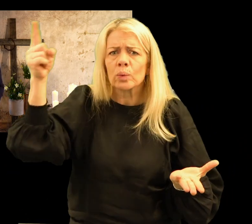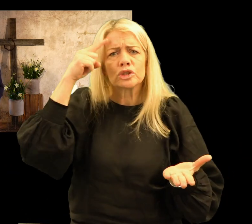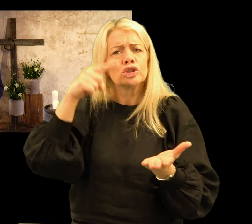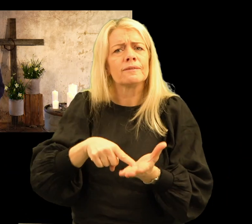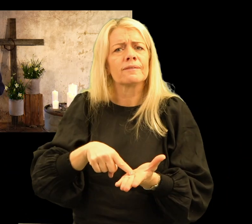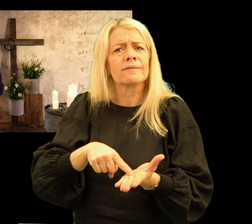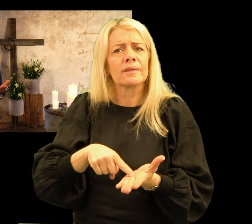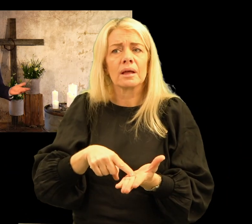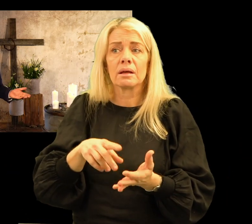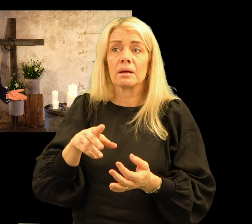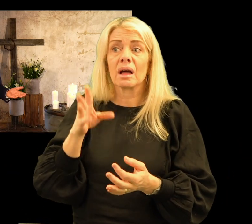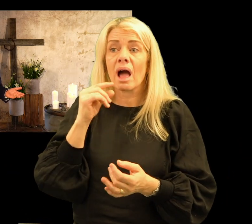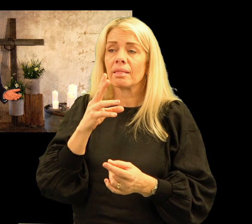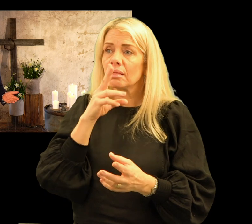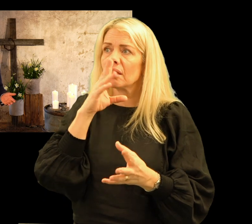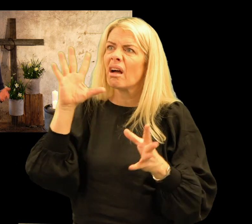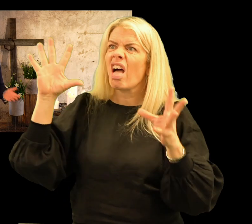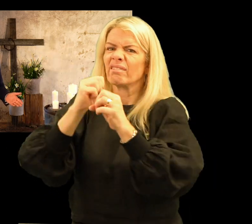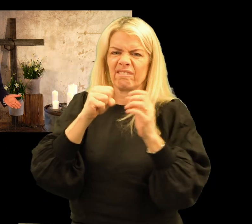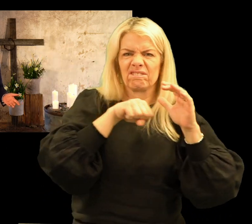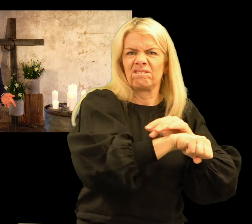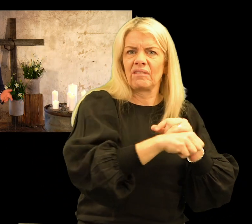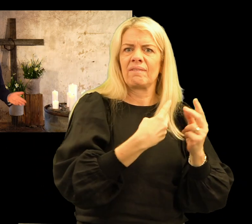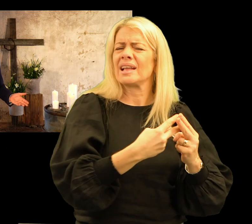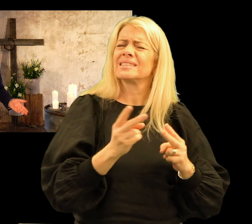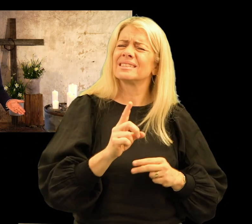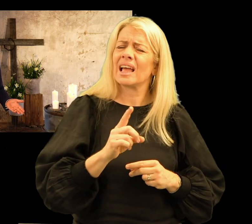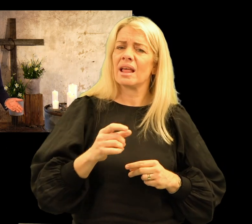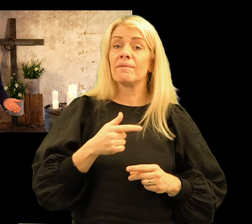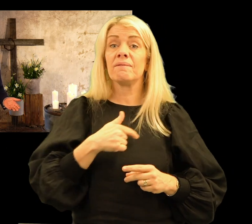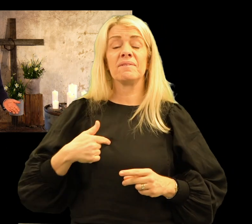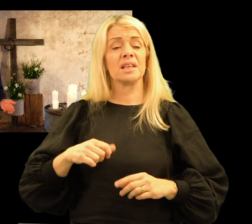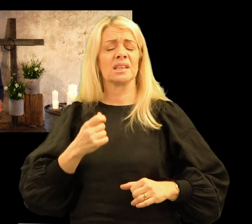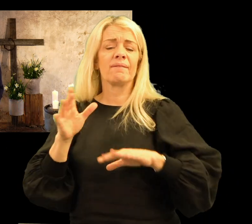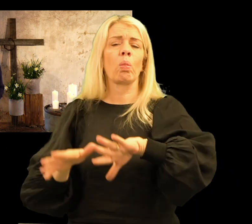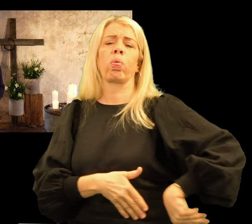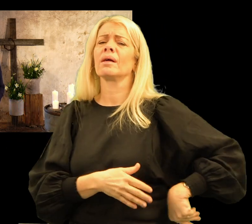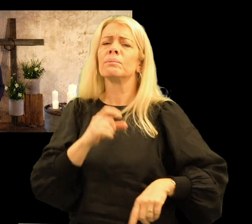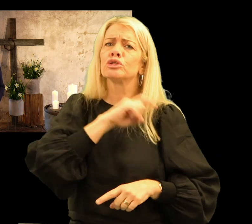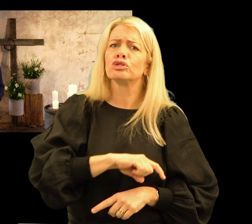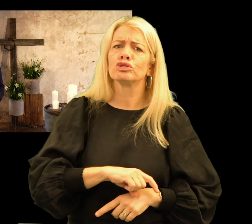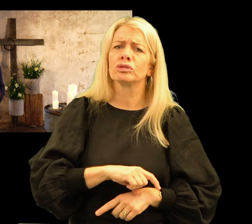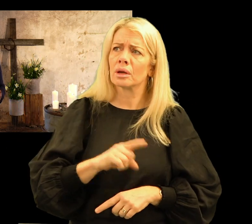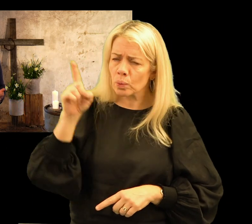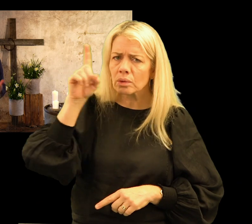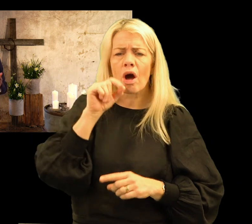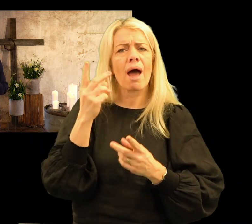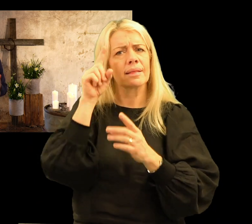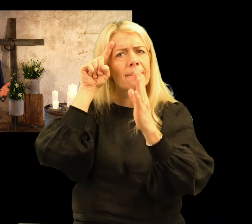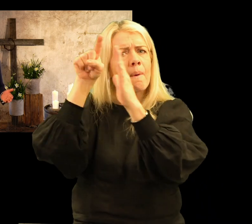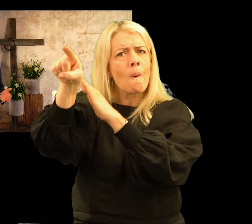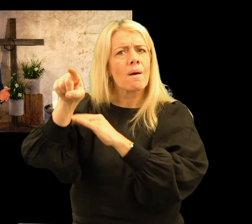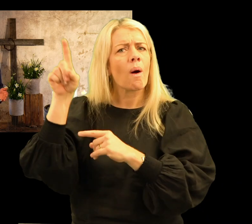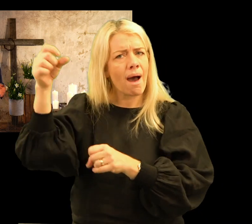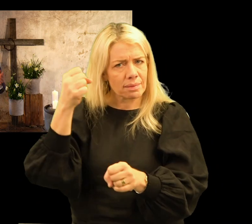avsikt. Och den kan aldrig sättas i tvångströja eller spärras in eller nedprioriteras av vår egen agenda. Därför att Gud